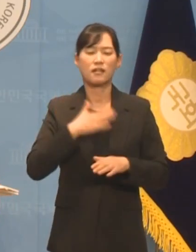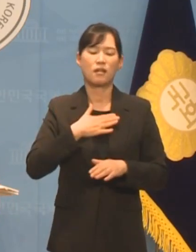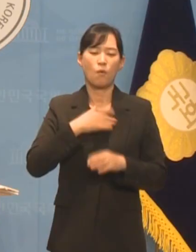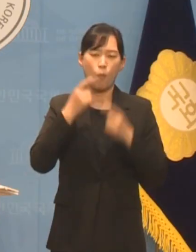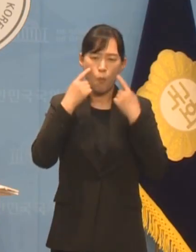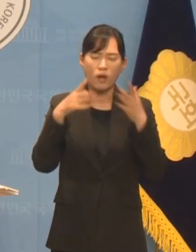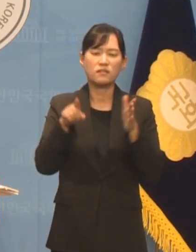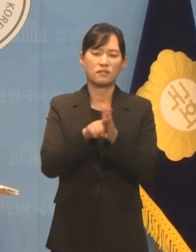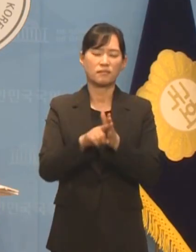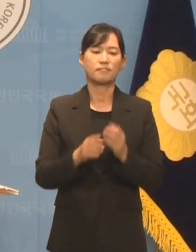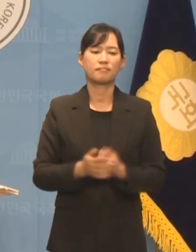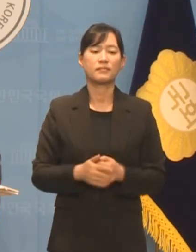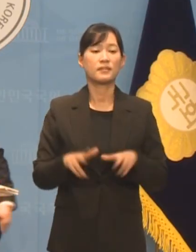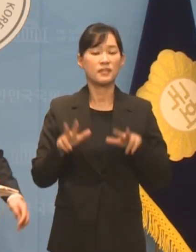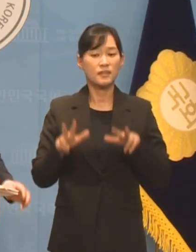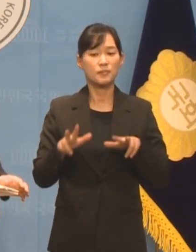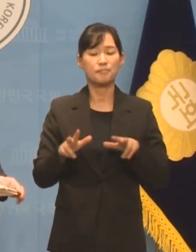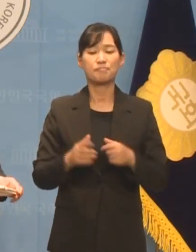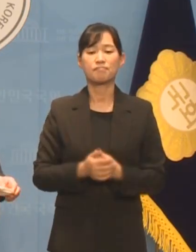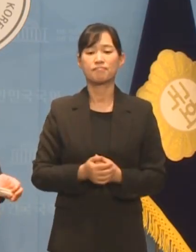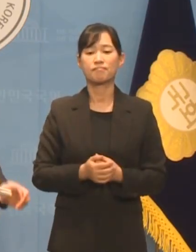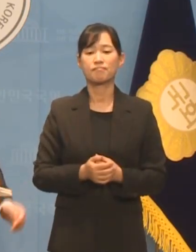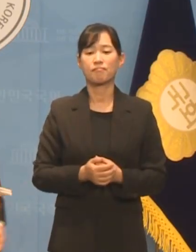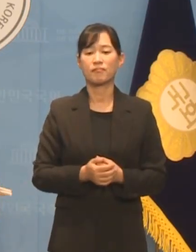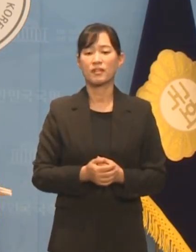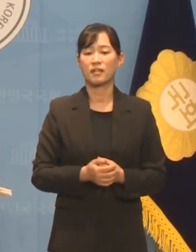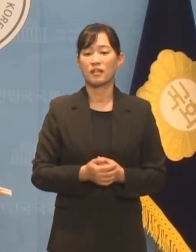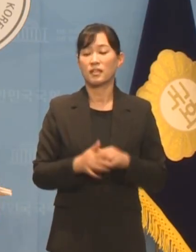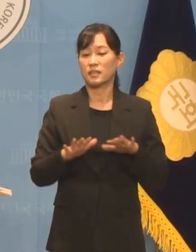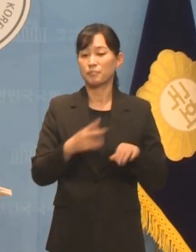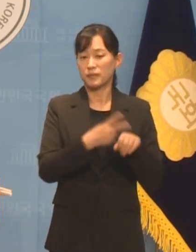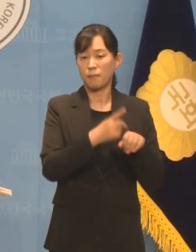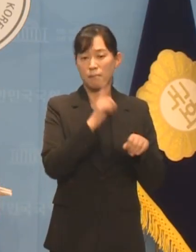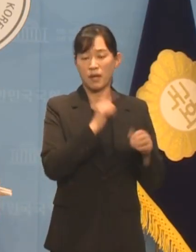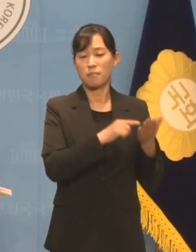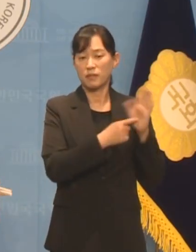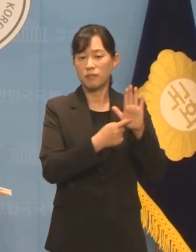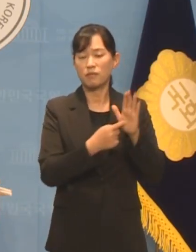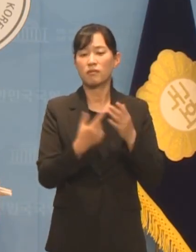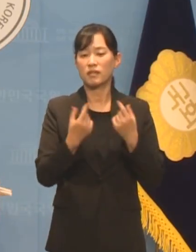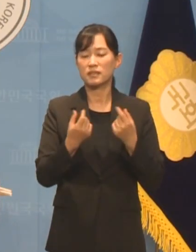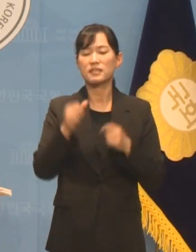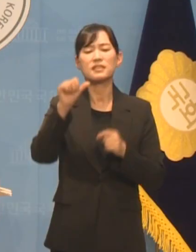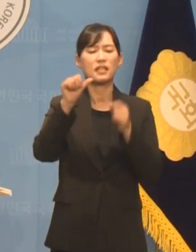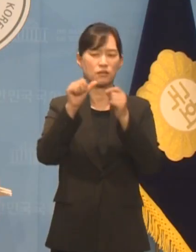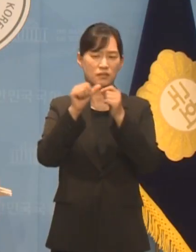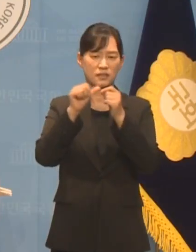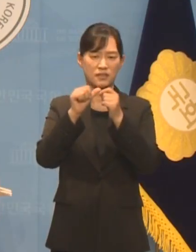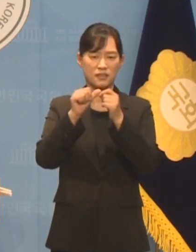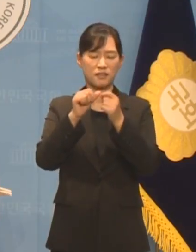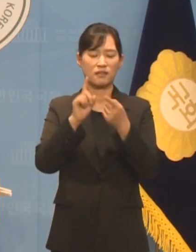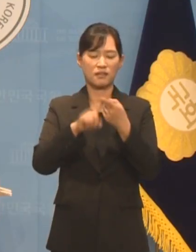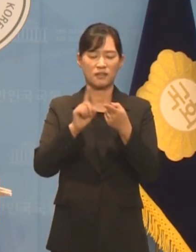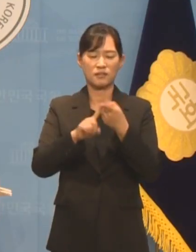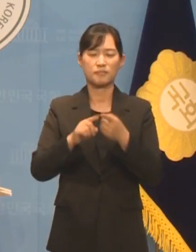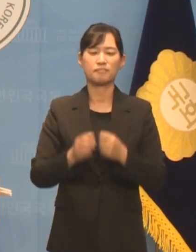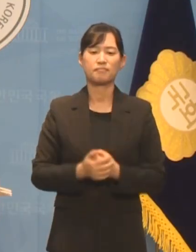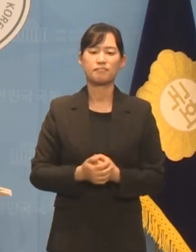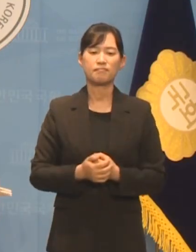확신합니다. 그래서 지금 전한길 선생님이 발표하신 5가지 부분을